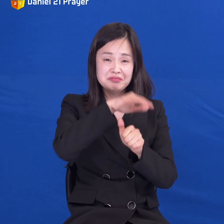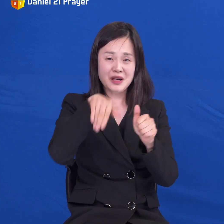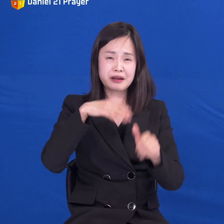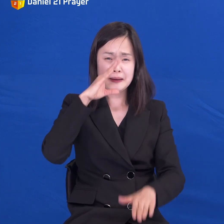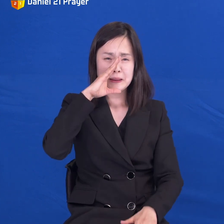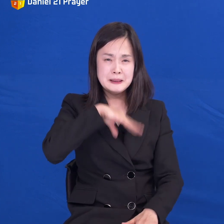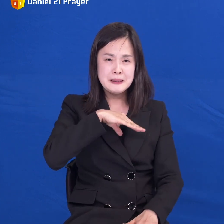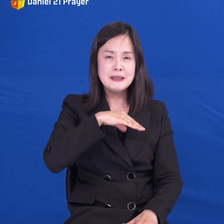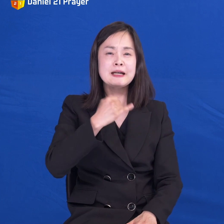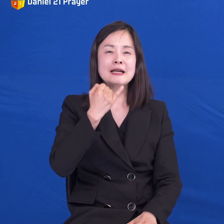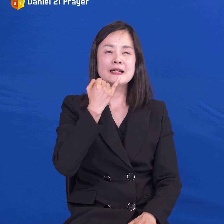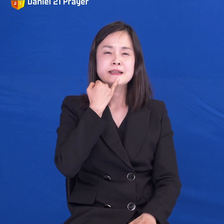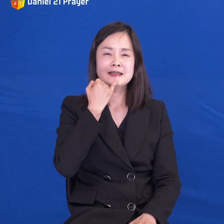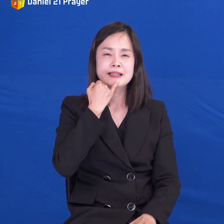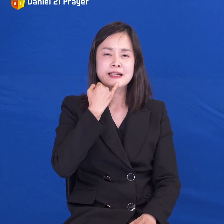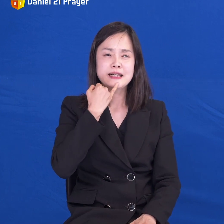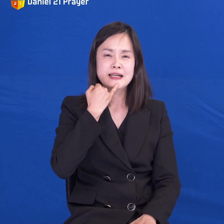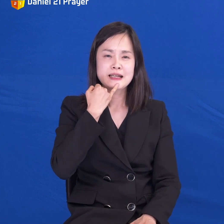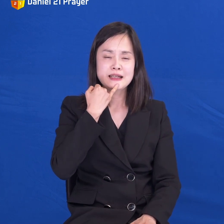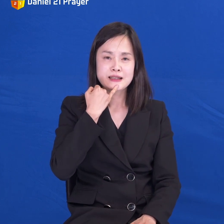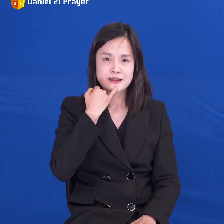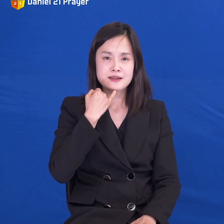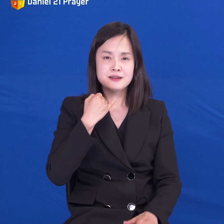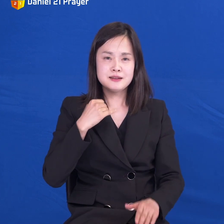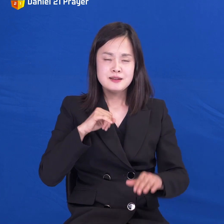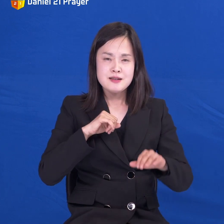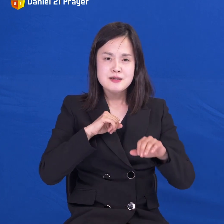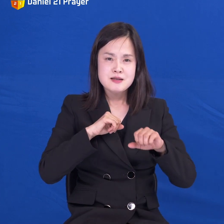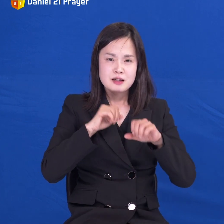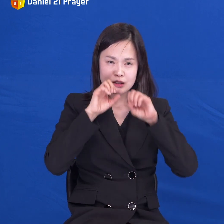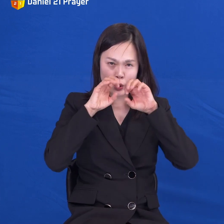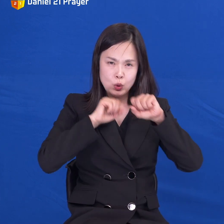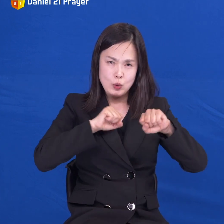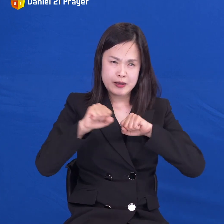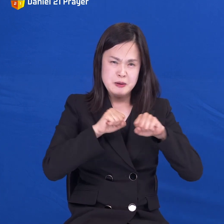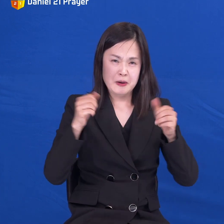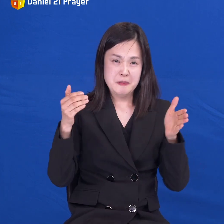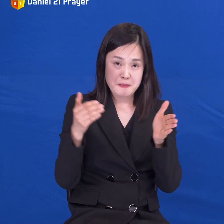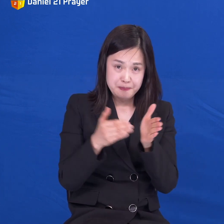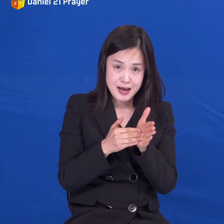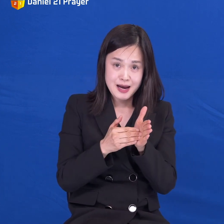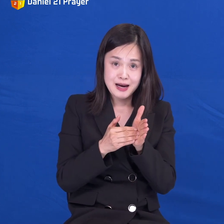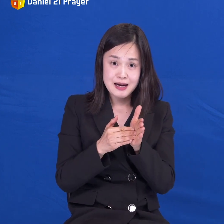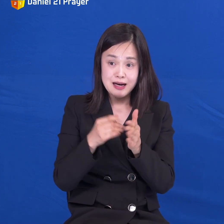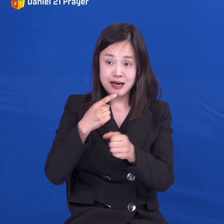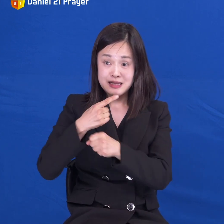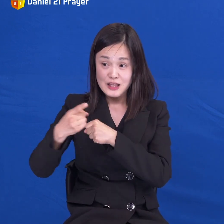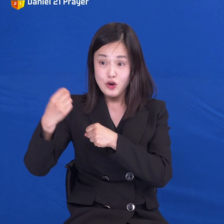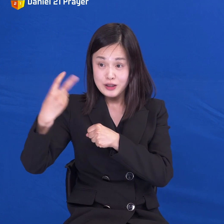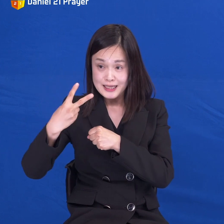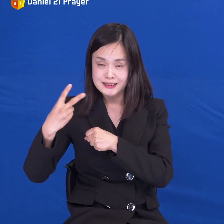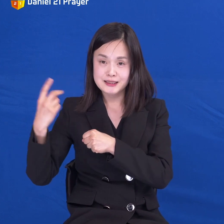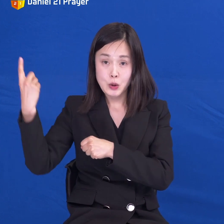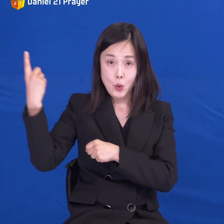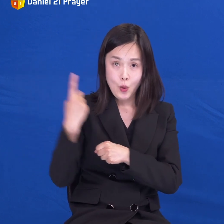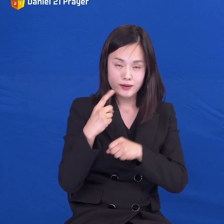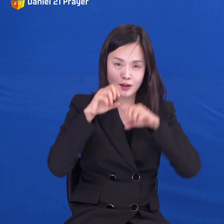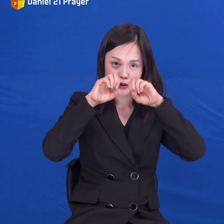받았다고 그래요. 그러면 내년에 또 옵니다. 편하게 해주고 잠자리 제공하고 하면은